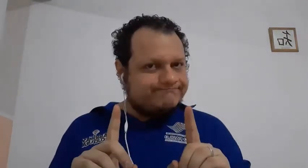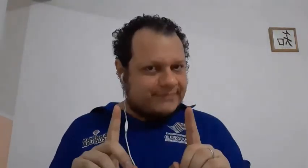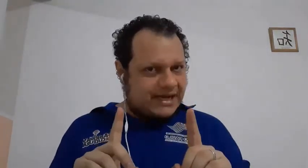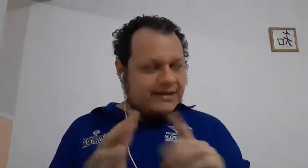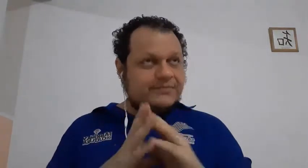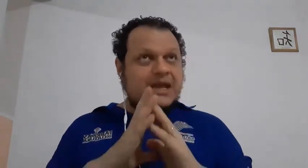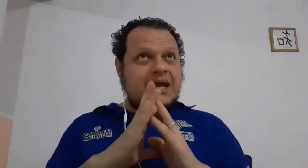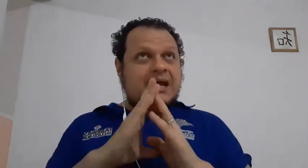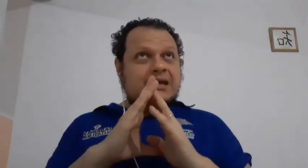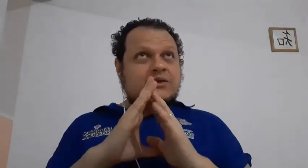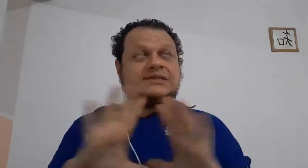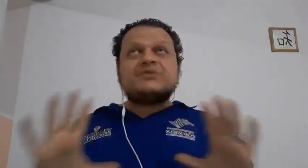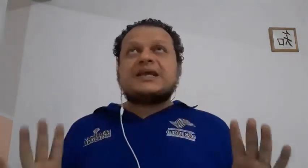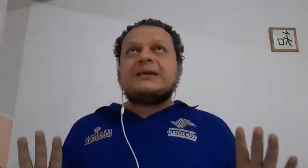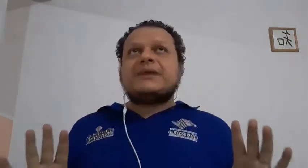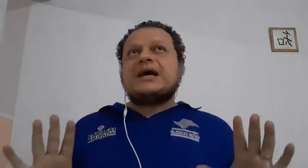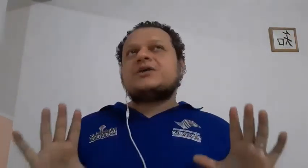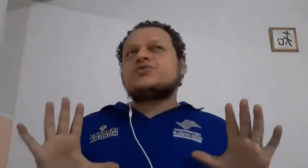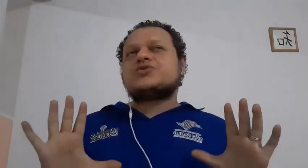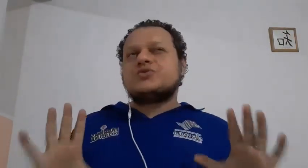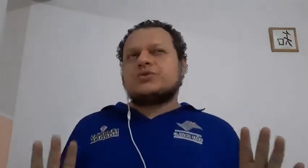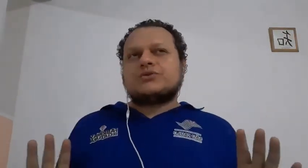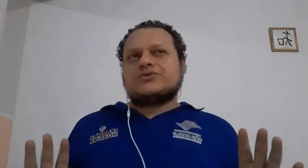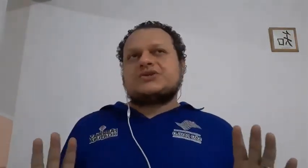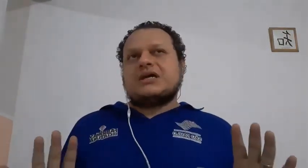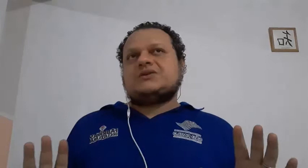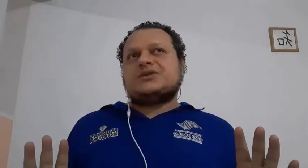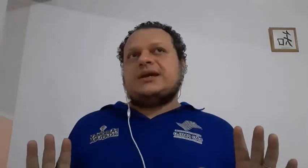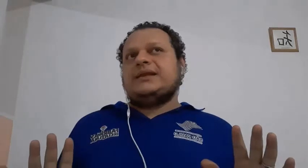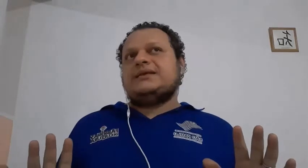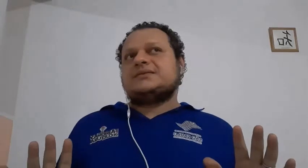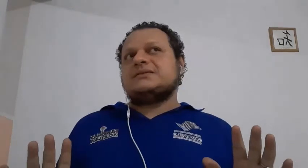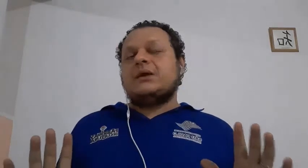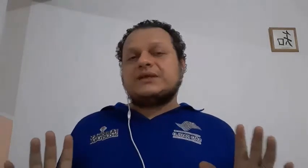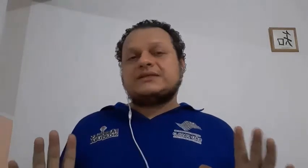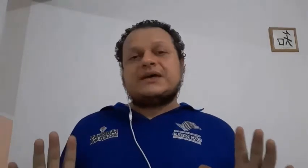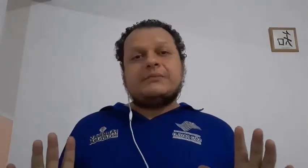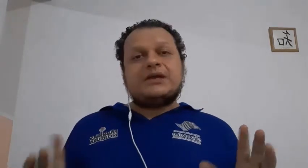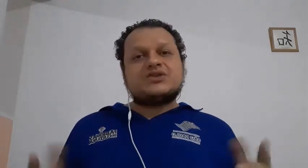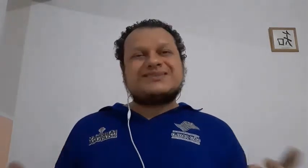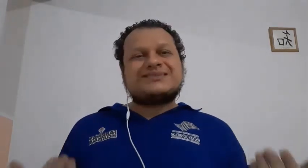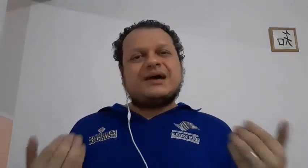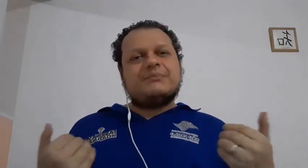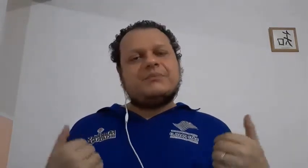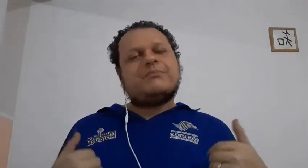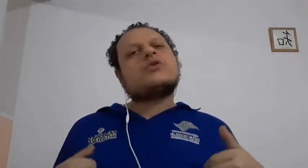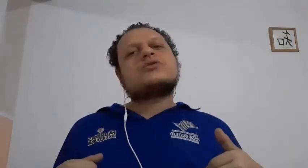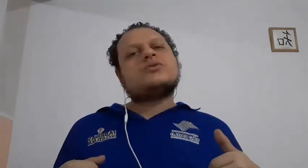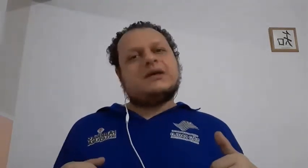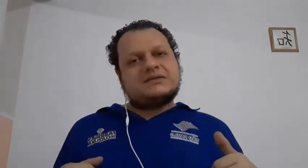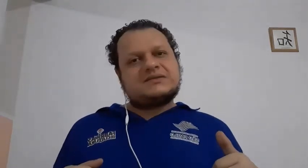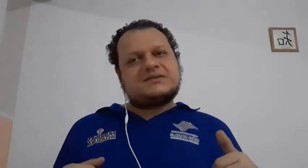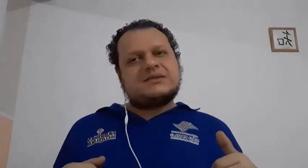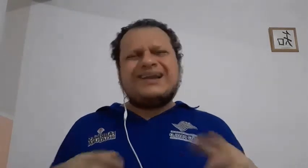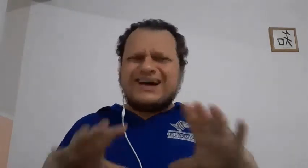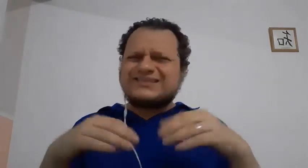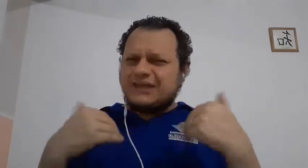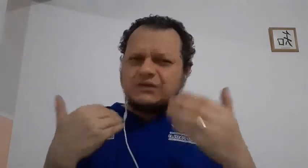tá? Nós temos que lembrar que os surdos, gente, eles não necessariamente sabem português. Aliás, nem